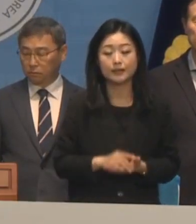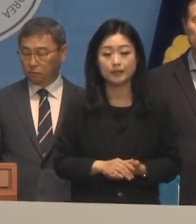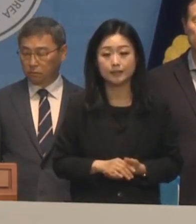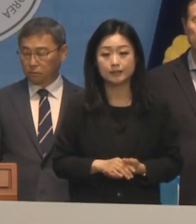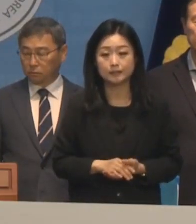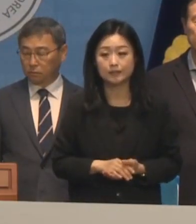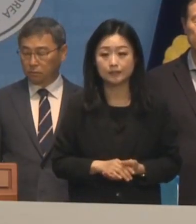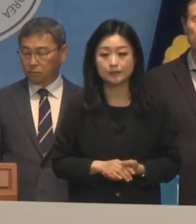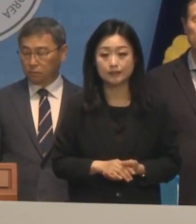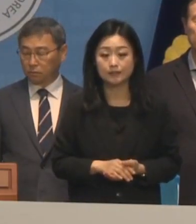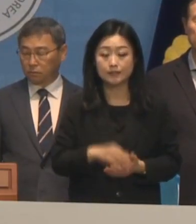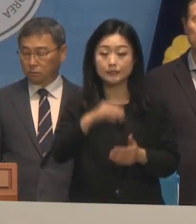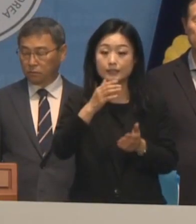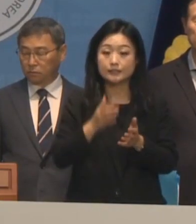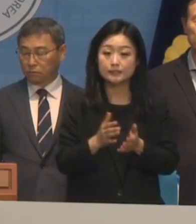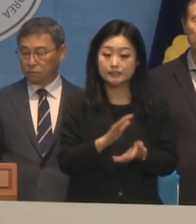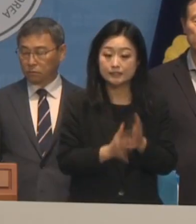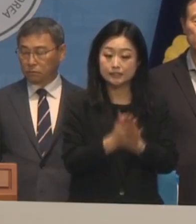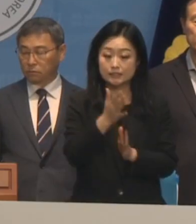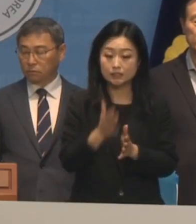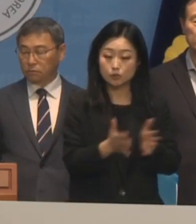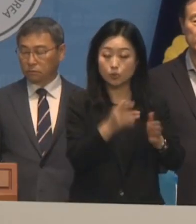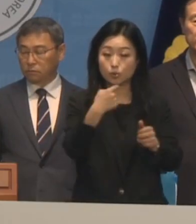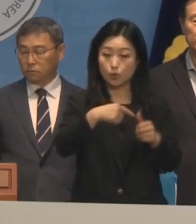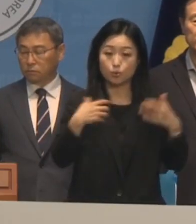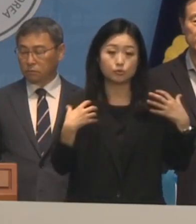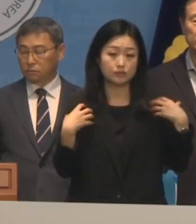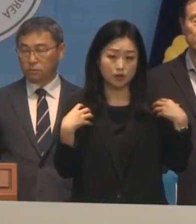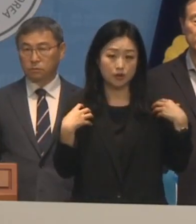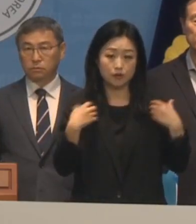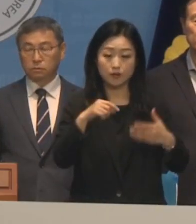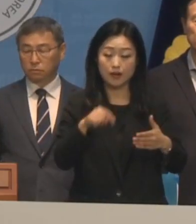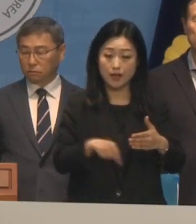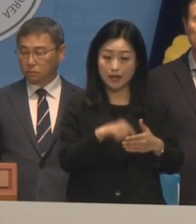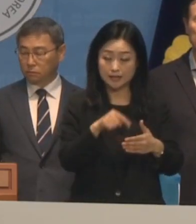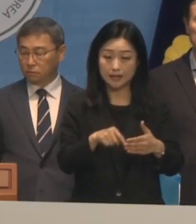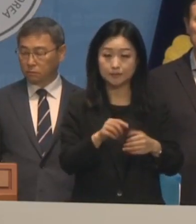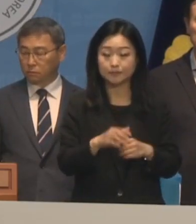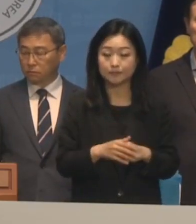누적되면 시도교육청이 보유한 기금 적립액은